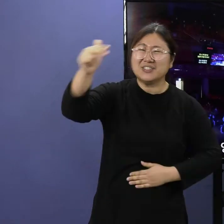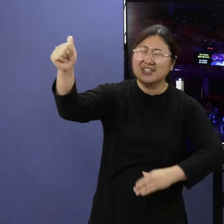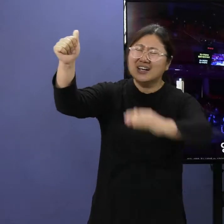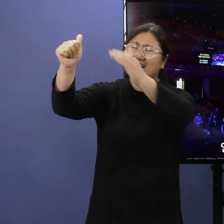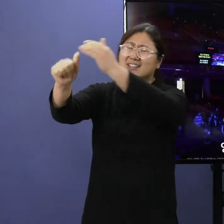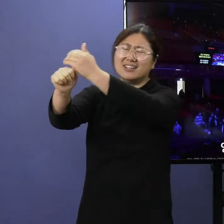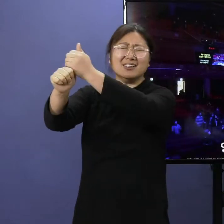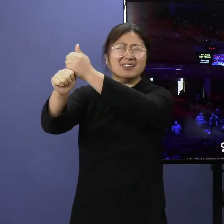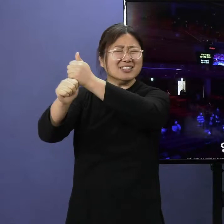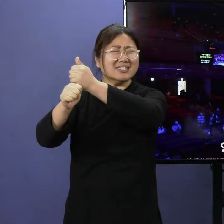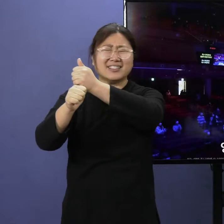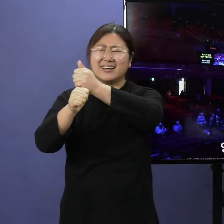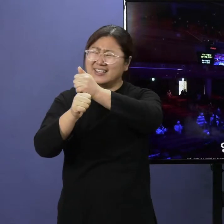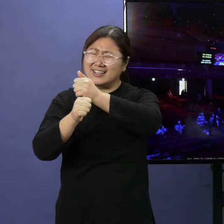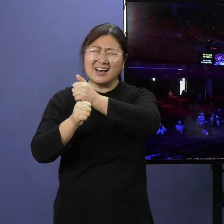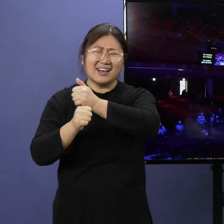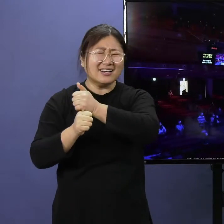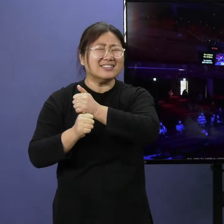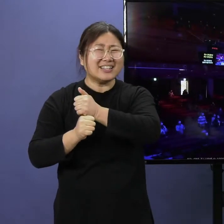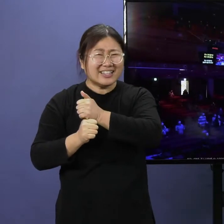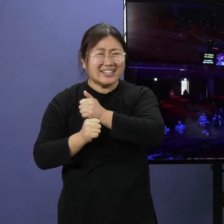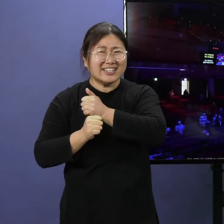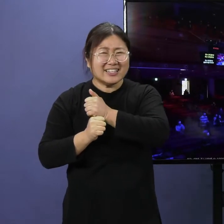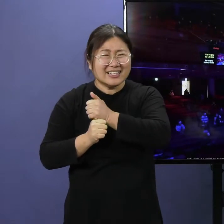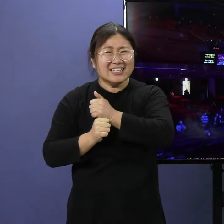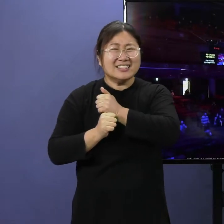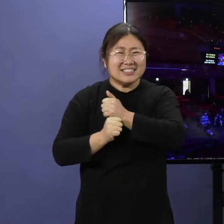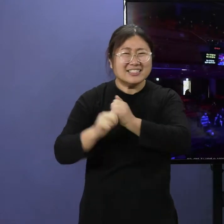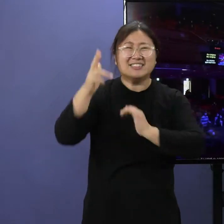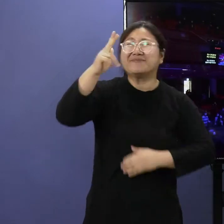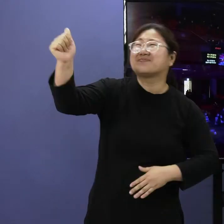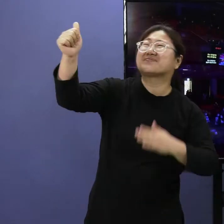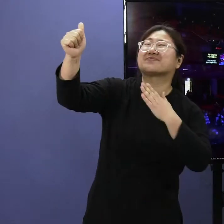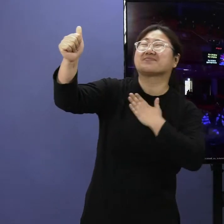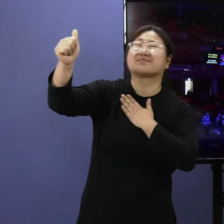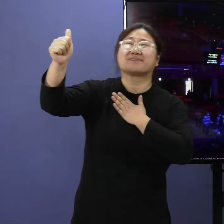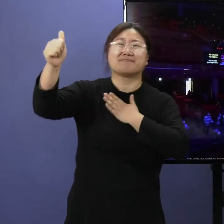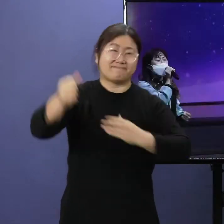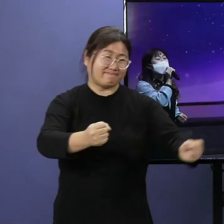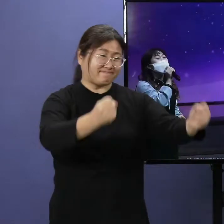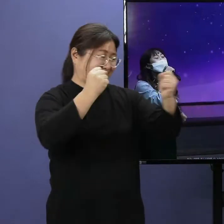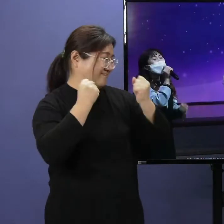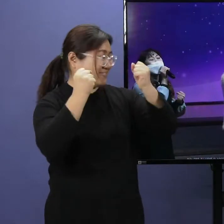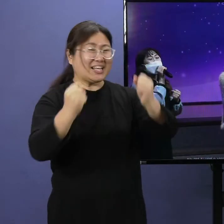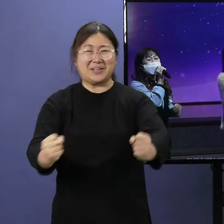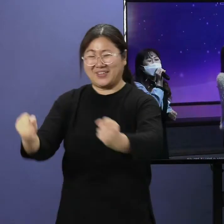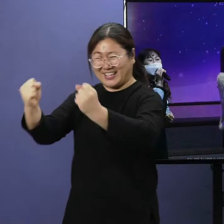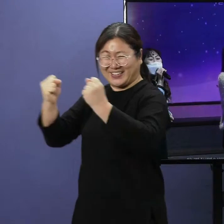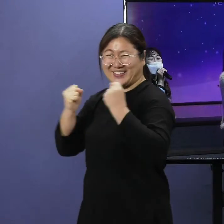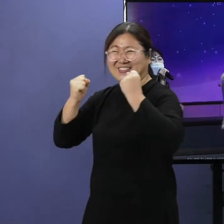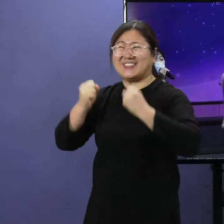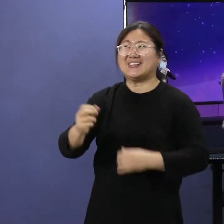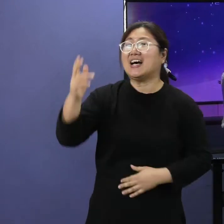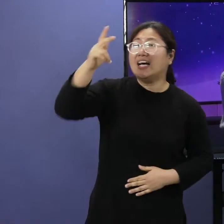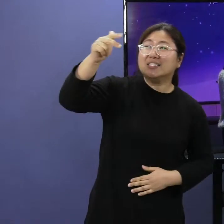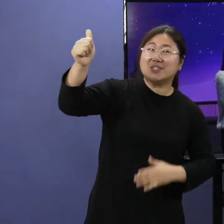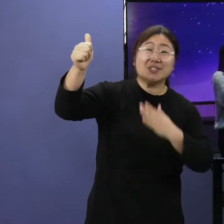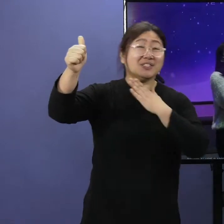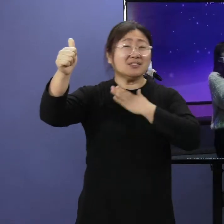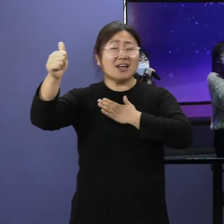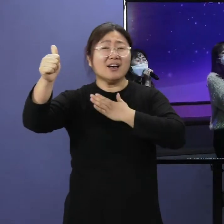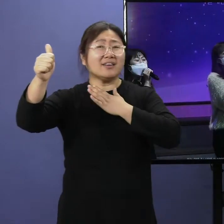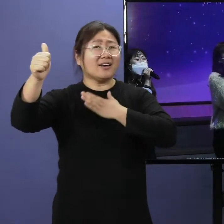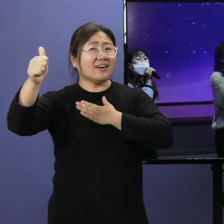주를 의지하리. 주는 나의 힘이요